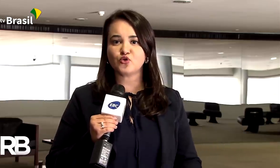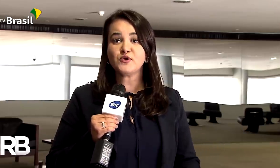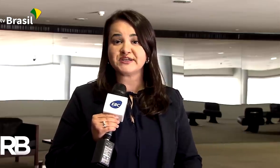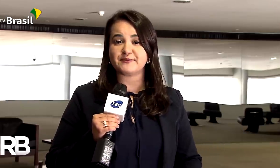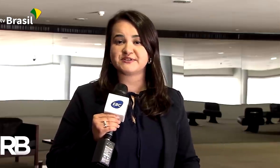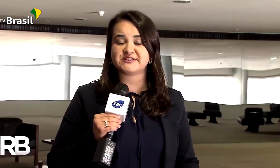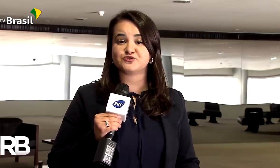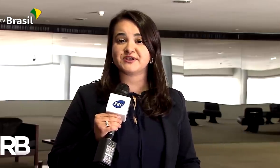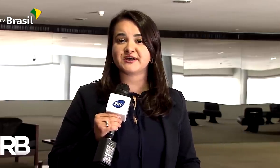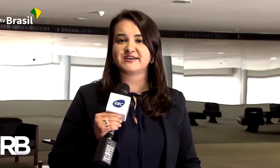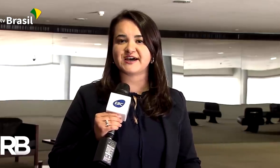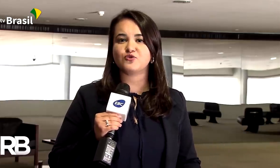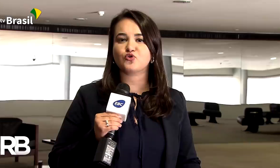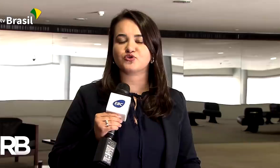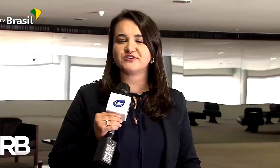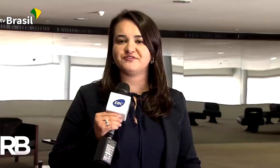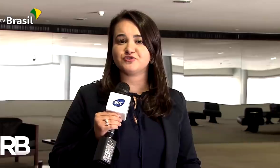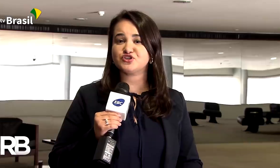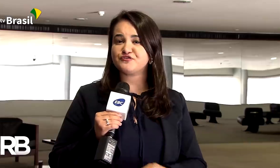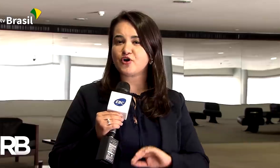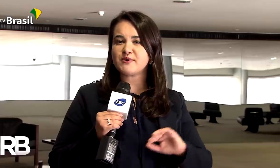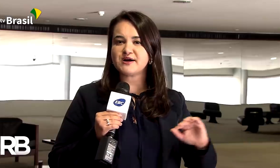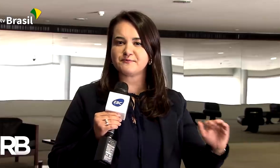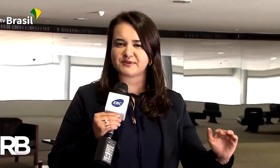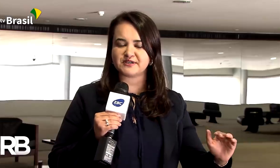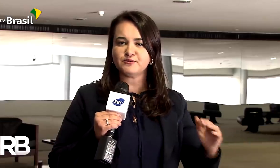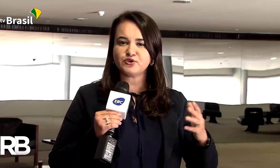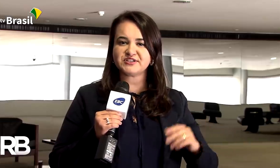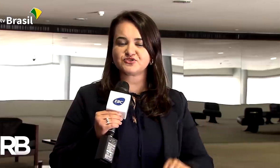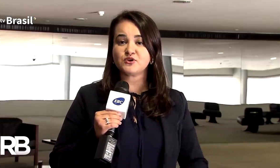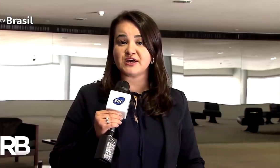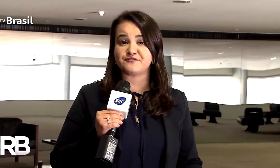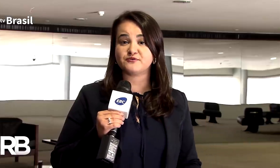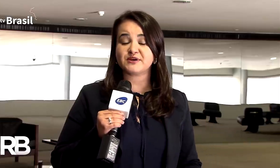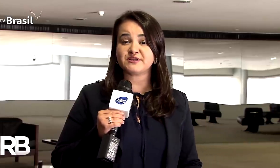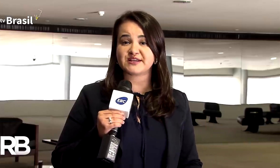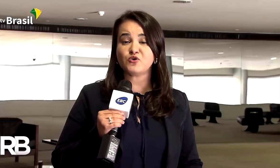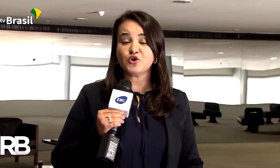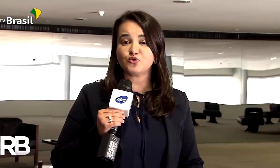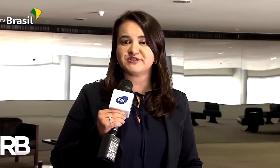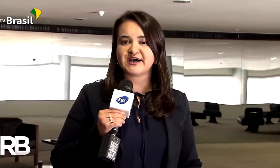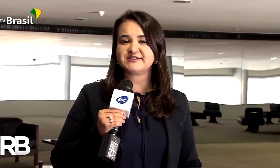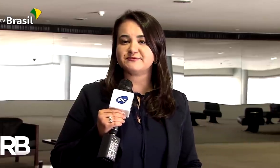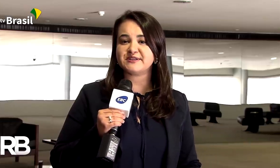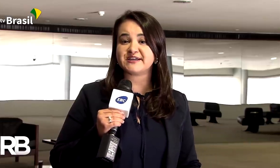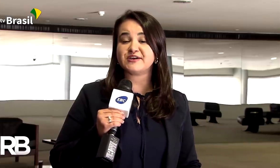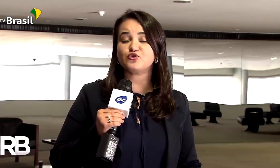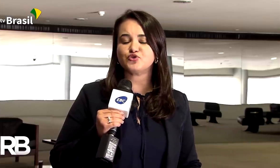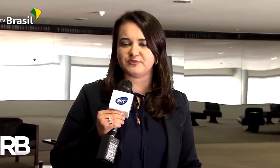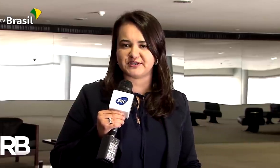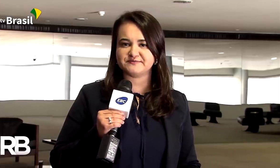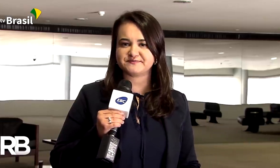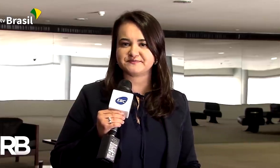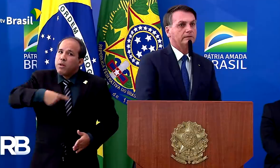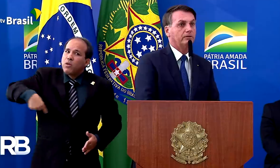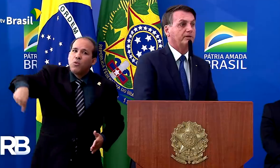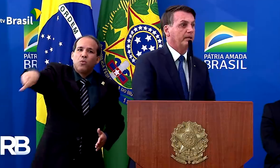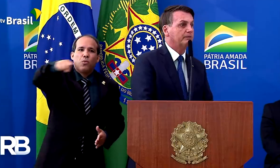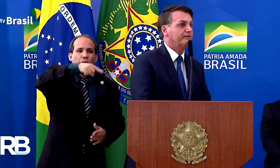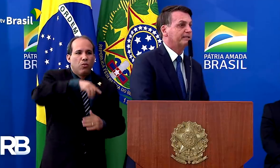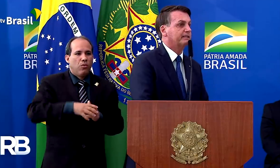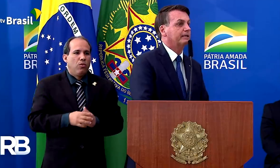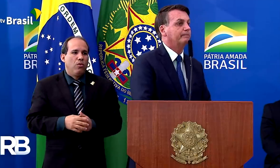e ressaltou que é preciso encarar o coronavírus de forma ampla. Por isso, é fundamental cuidar também da economia.